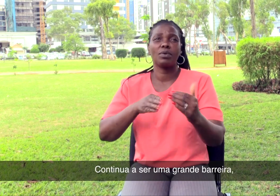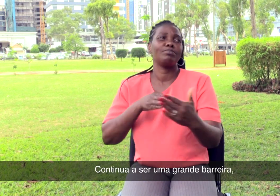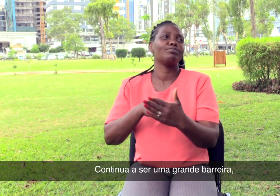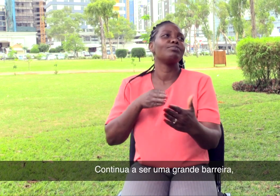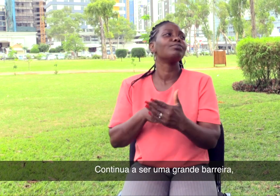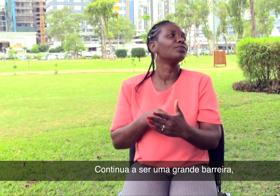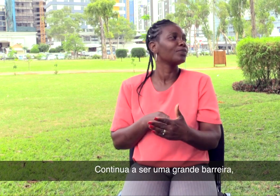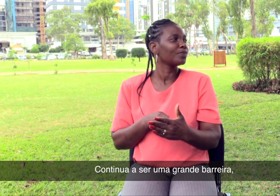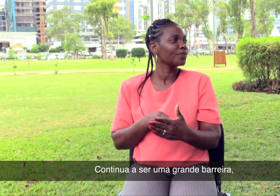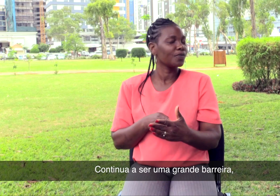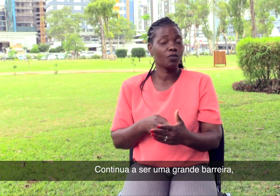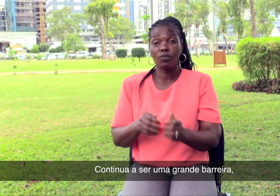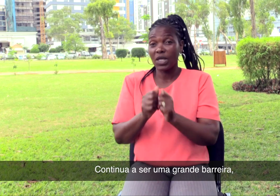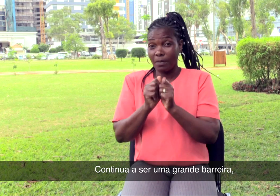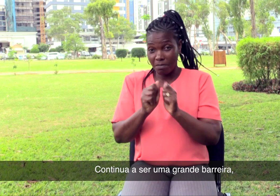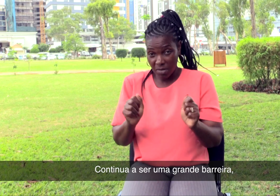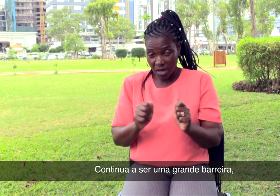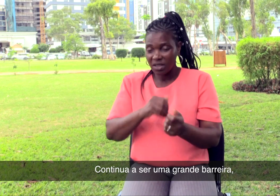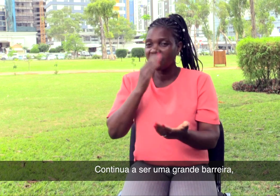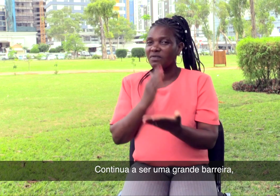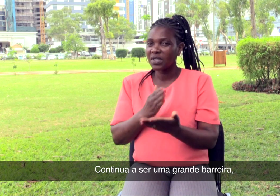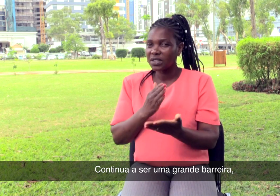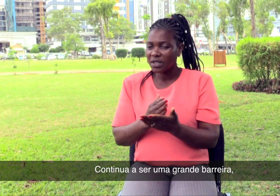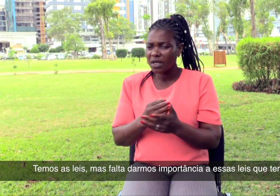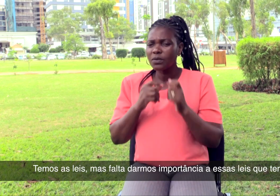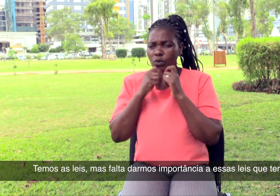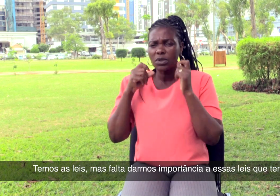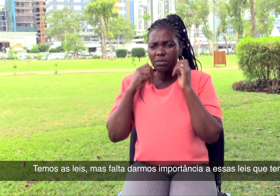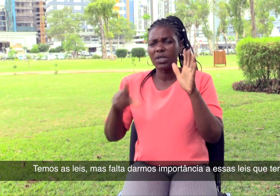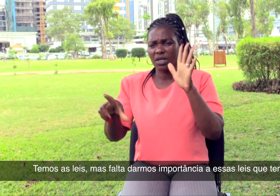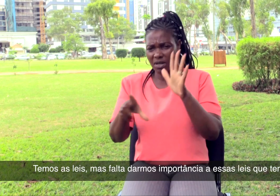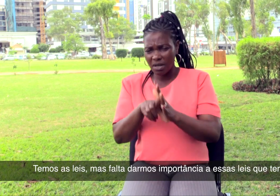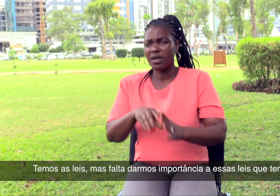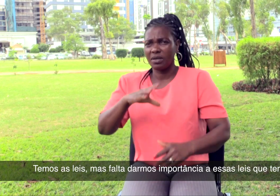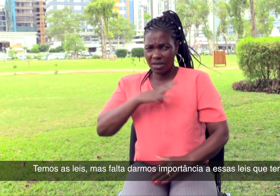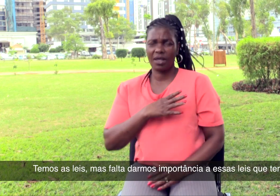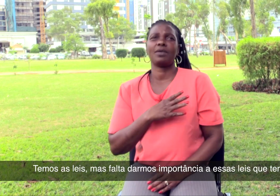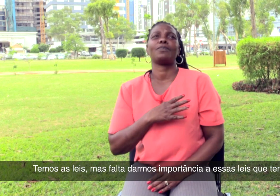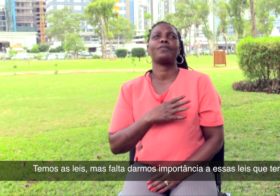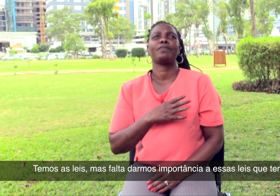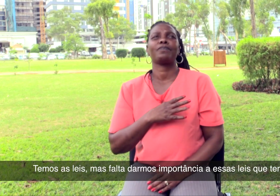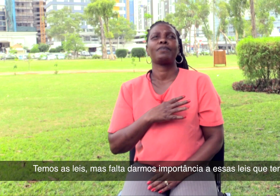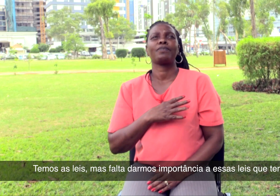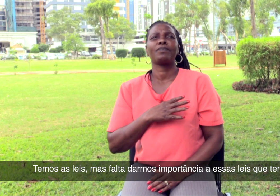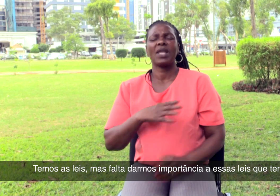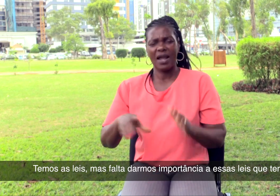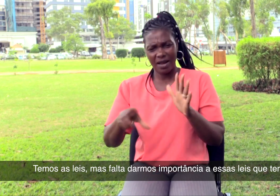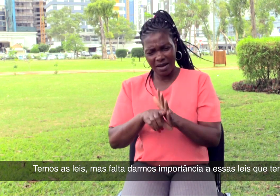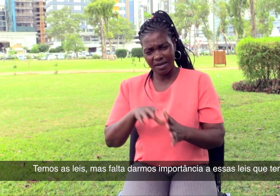continua a ser uma grande barreira. porque na verdade aqui em Moçambique temos leis.